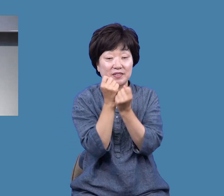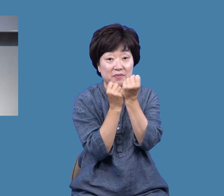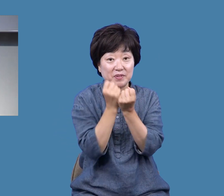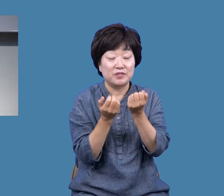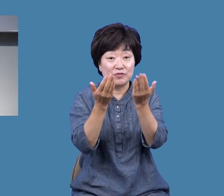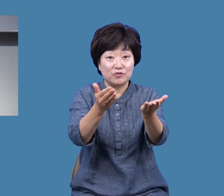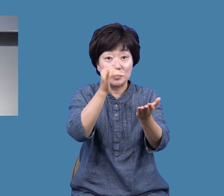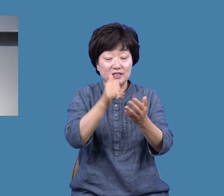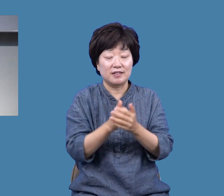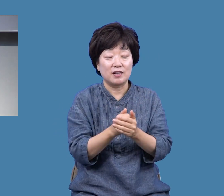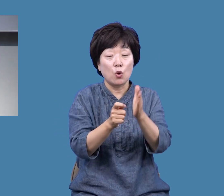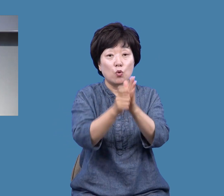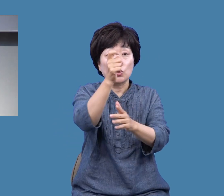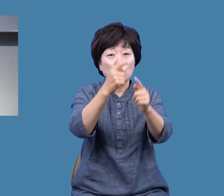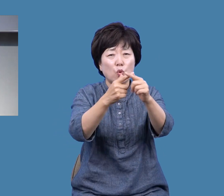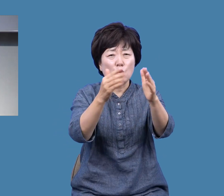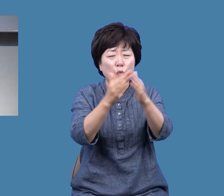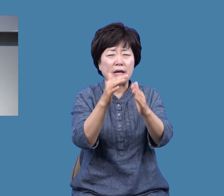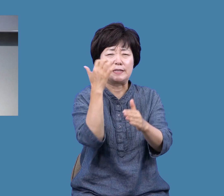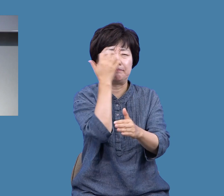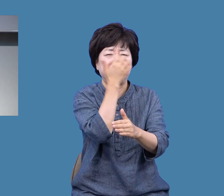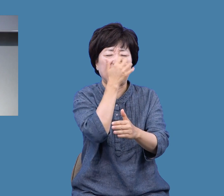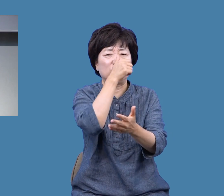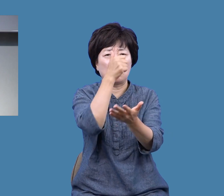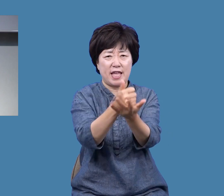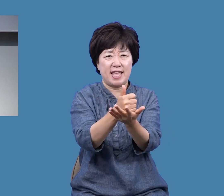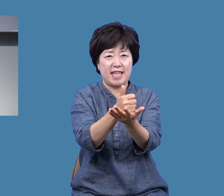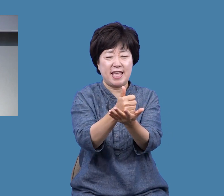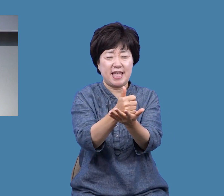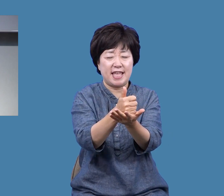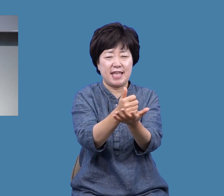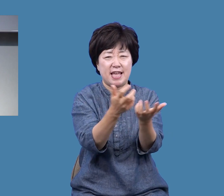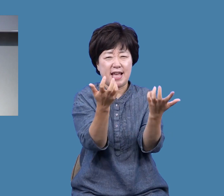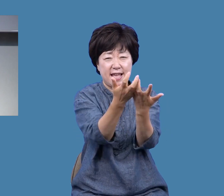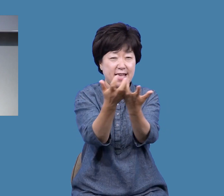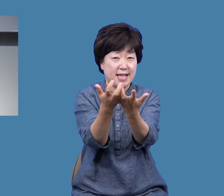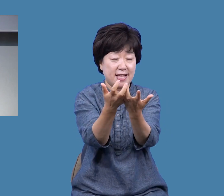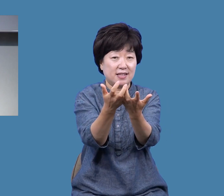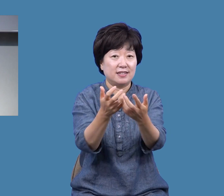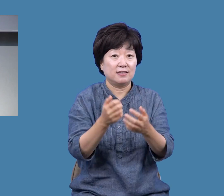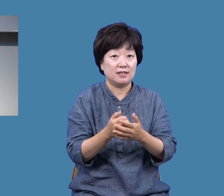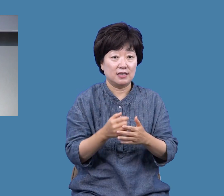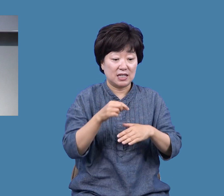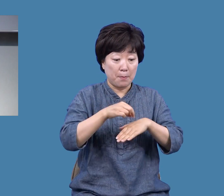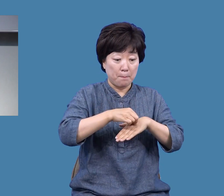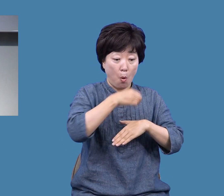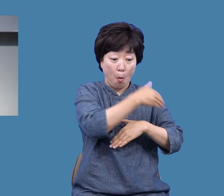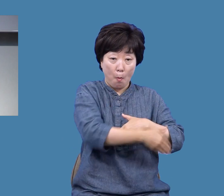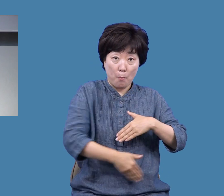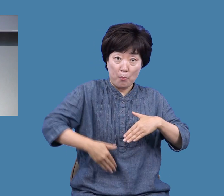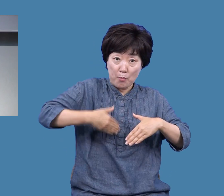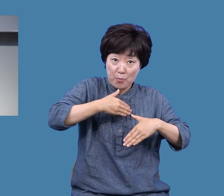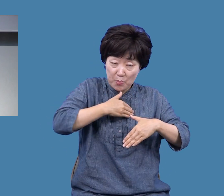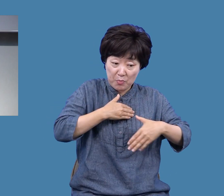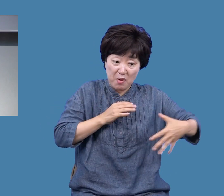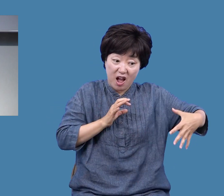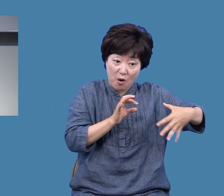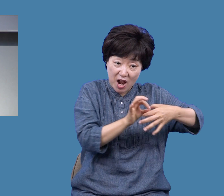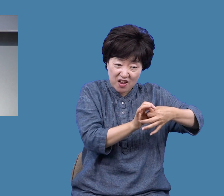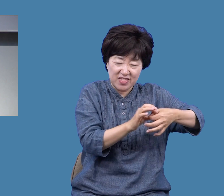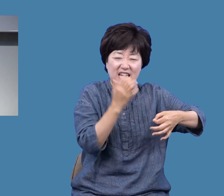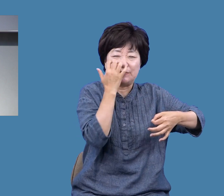이 음란이라고 하는 죄들이 만연해 있었는데 이것은 사실 우리 몸에 대한 얘기죠. 음란이라고 하는 몸에 대한